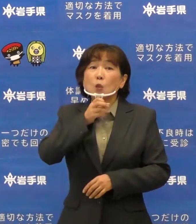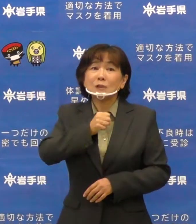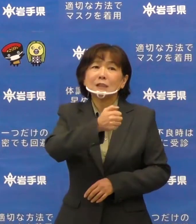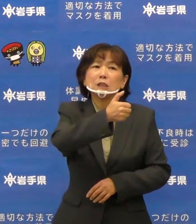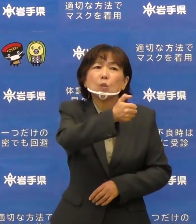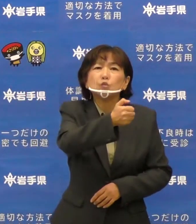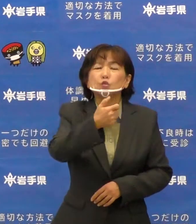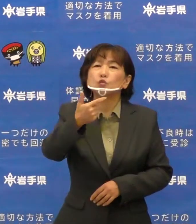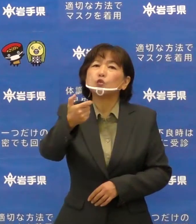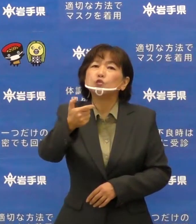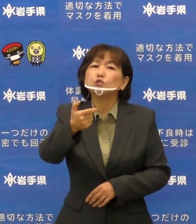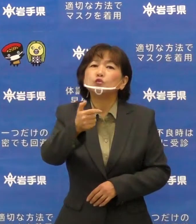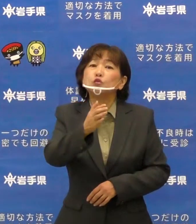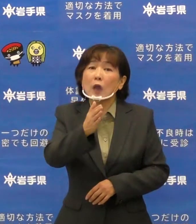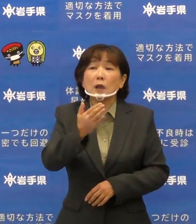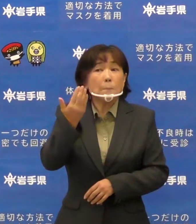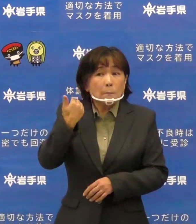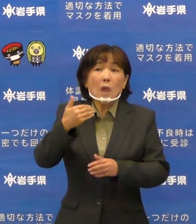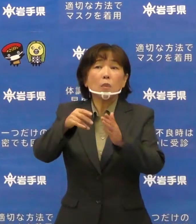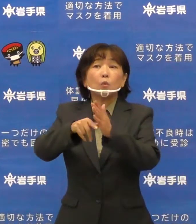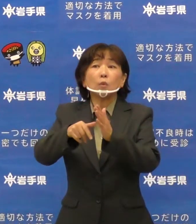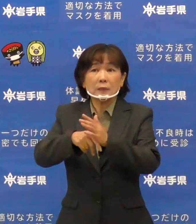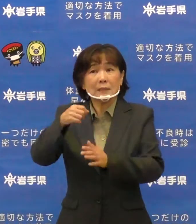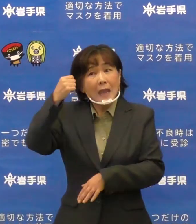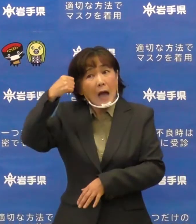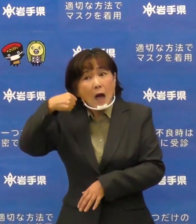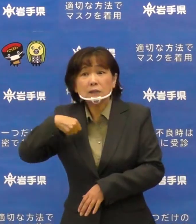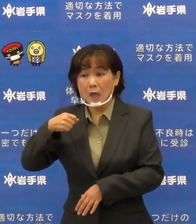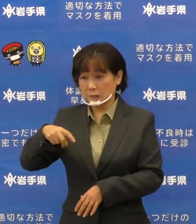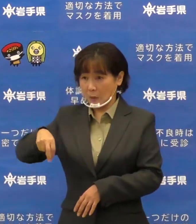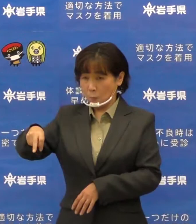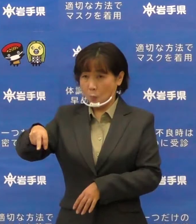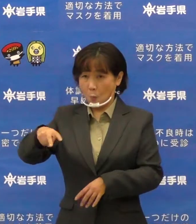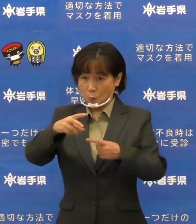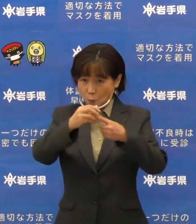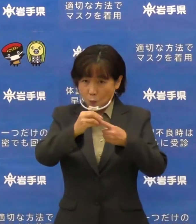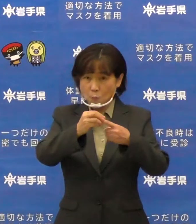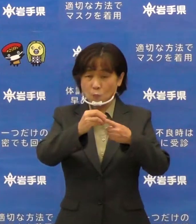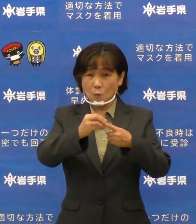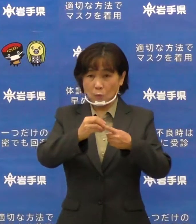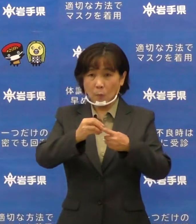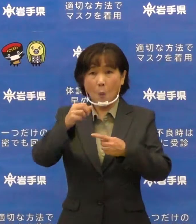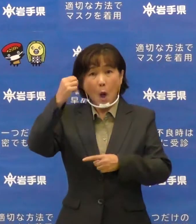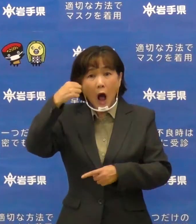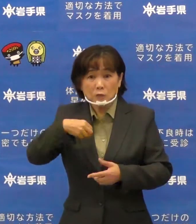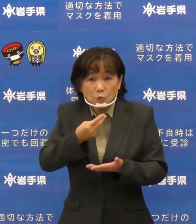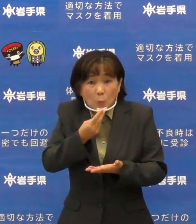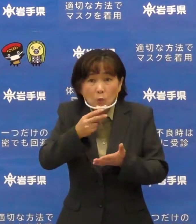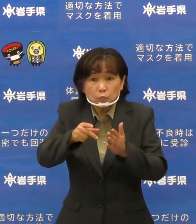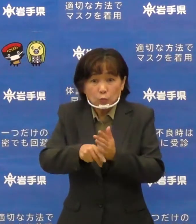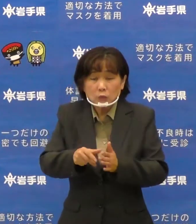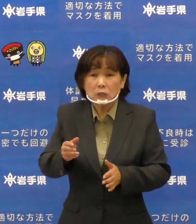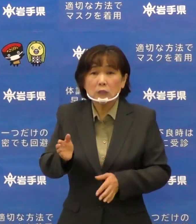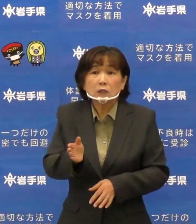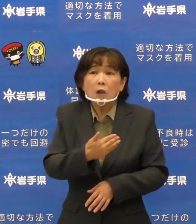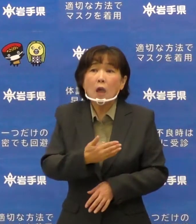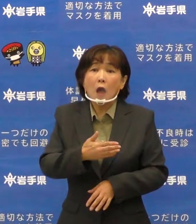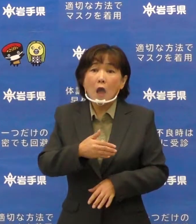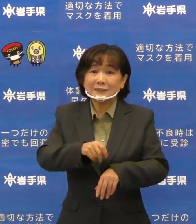朝の散歩から肉を食べないとかお酒の量を制限するとか節制してたので